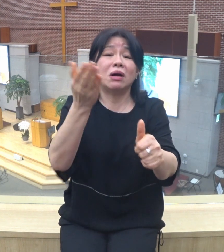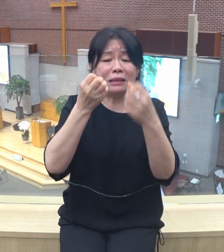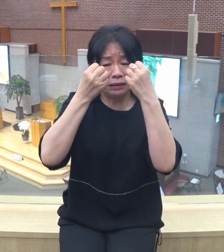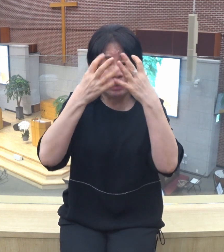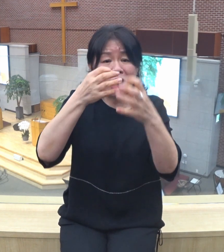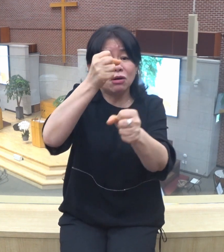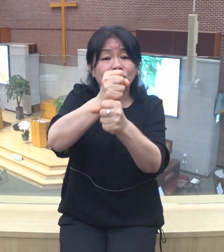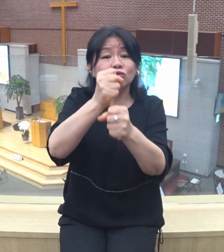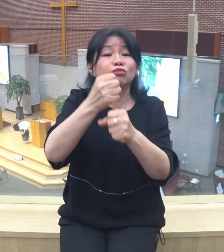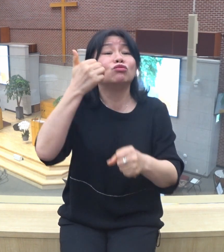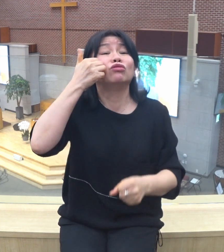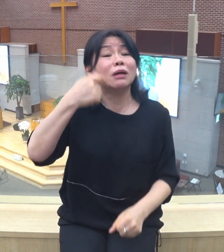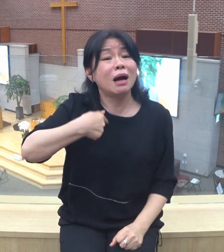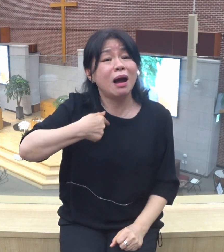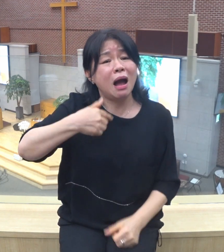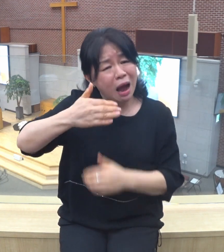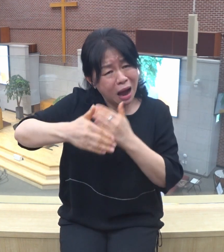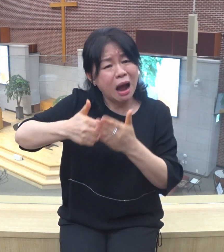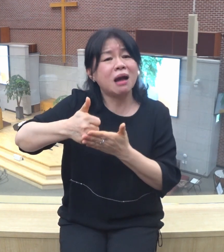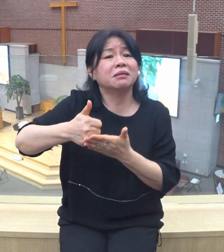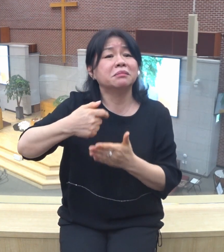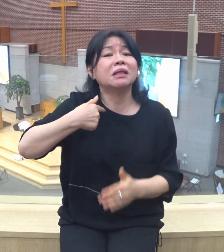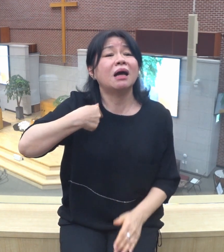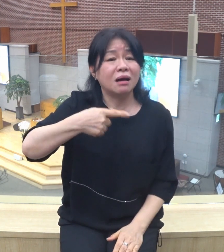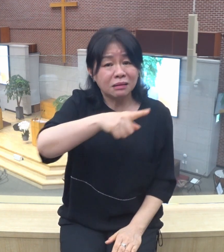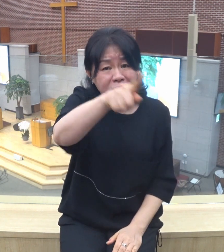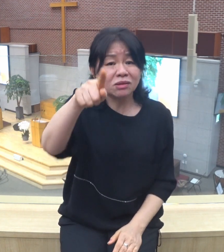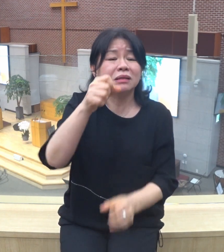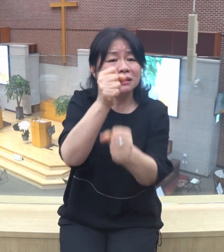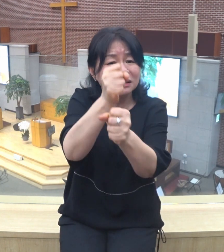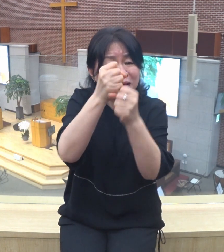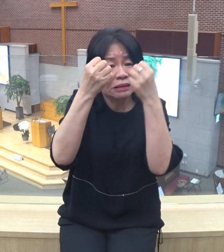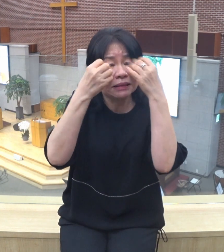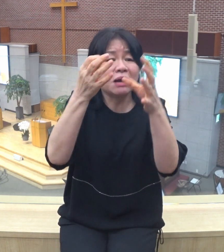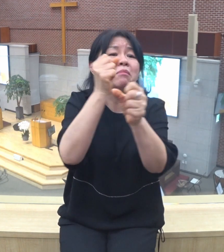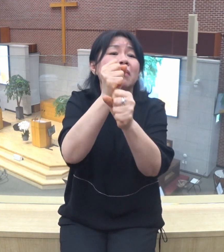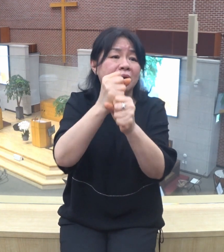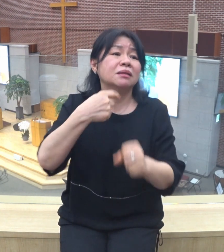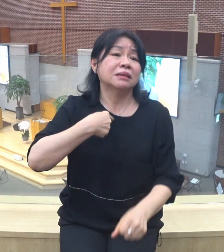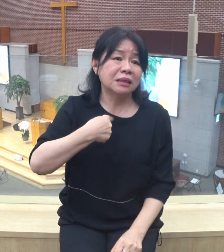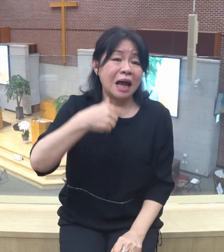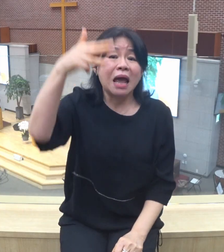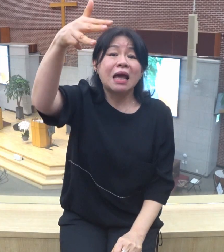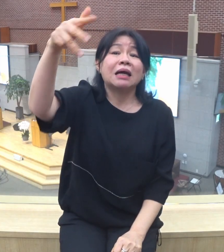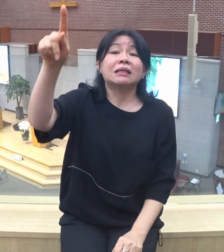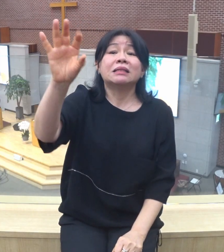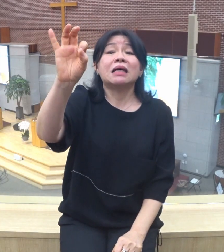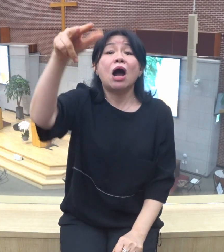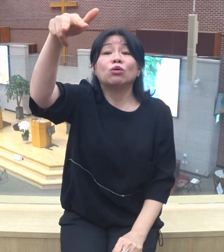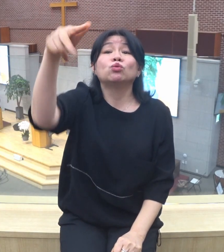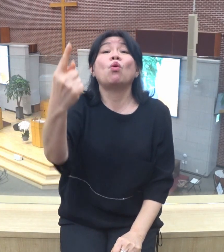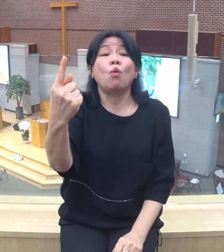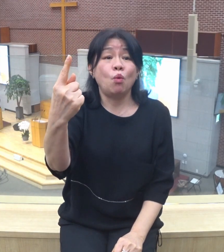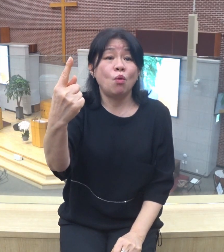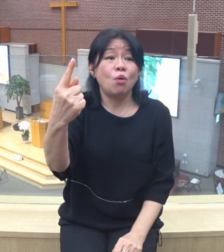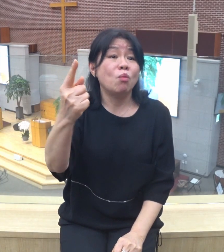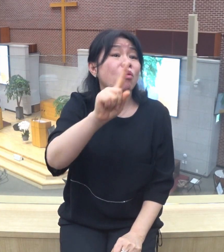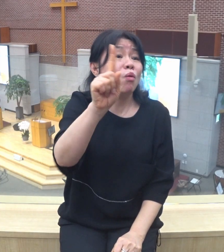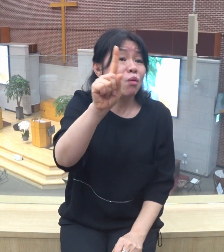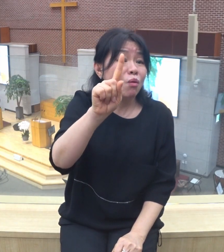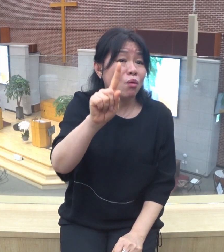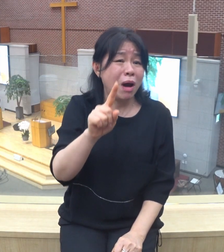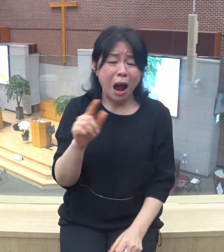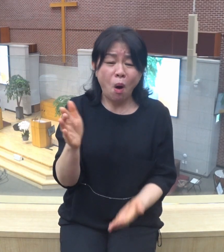창조한 창조주이다. 나는 너희의 하나님이다. 무언가를 창조하였다는 것은